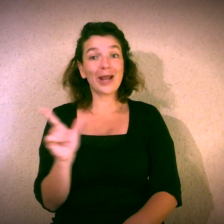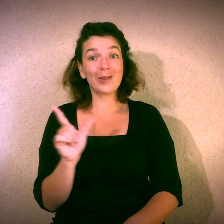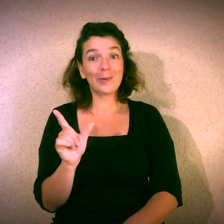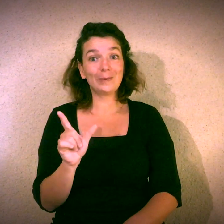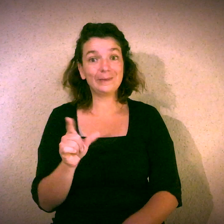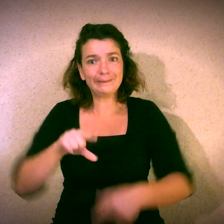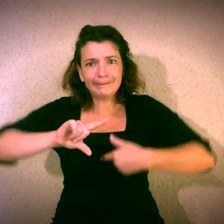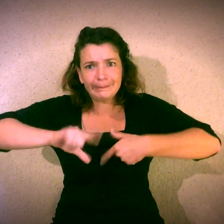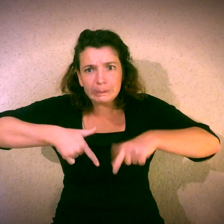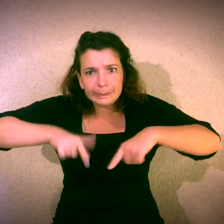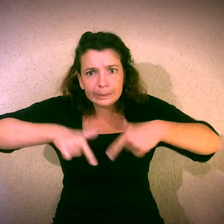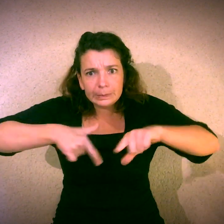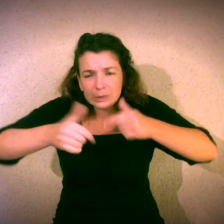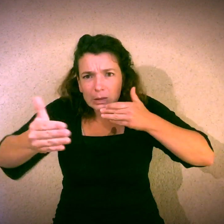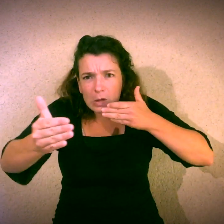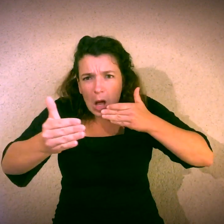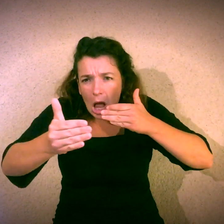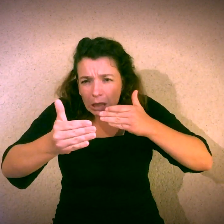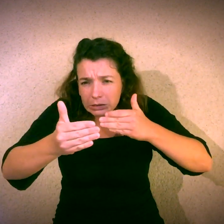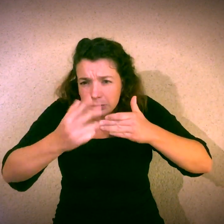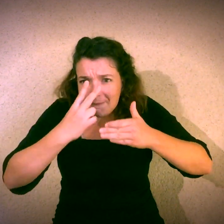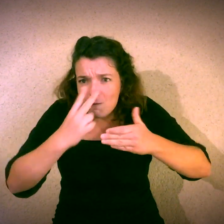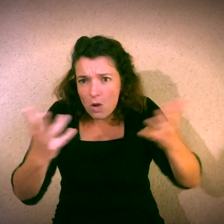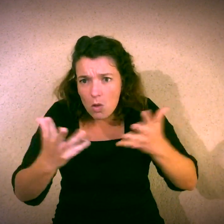Ils s'approchèrent et découvrirent une chaise.